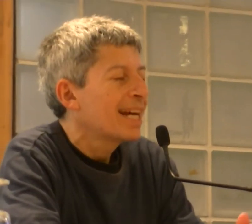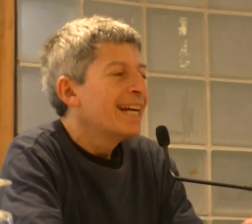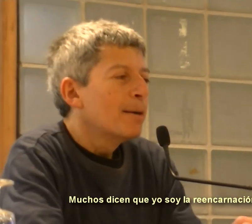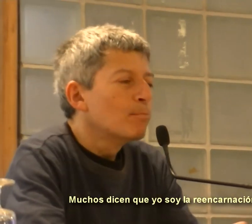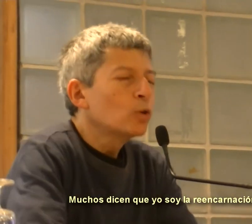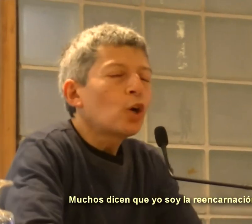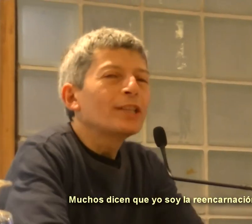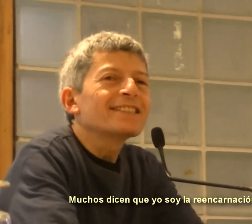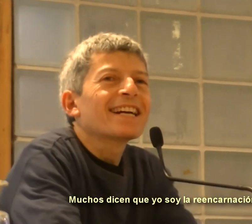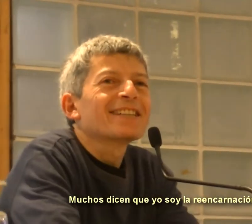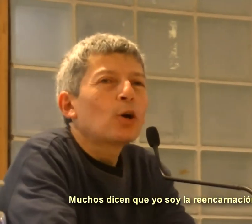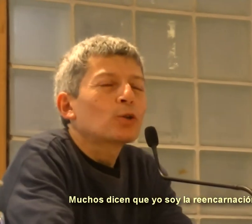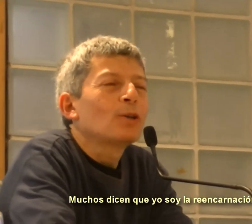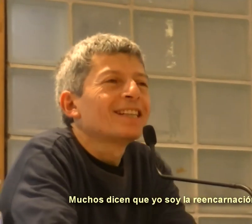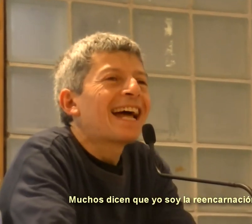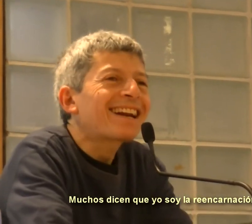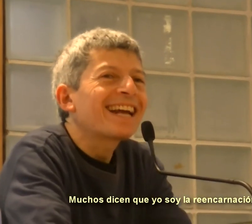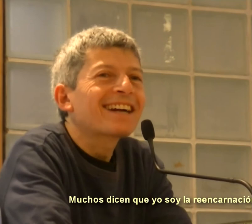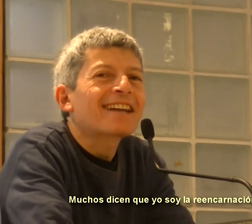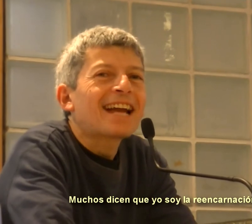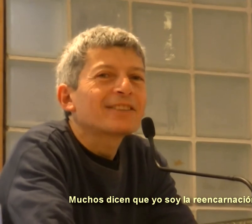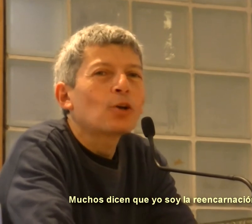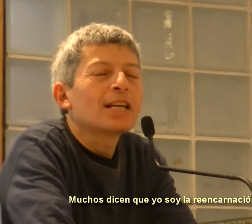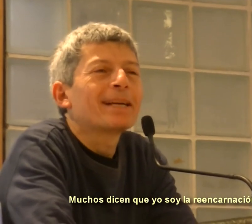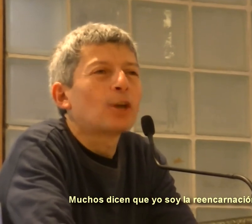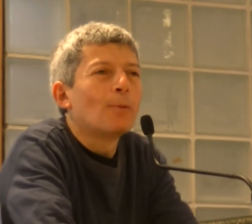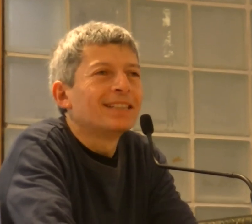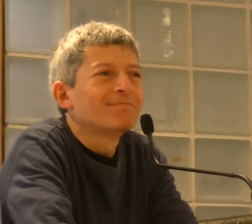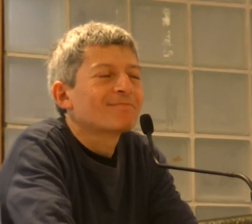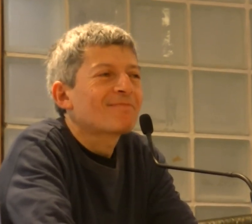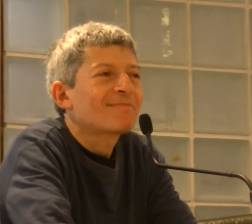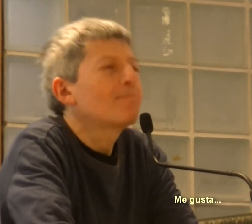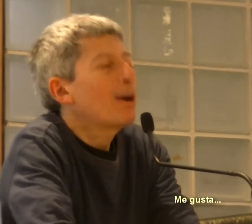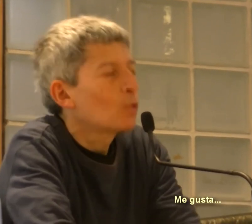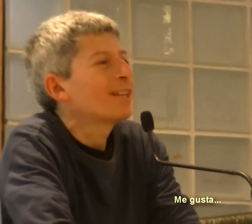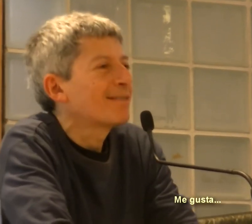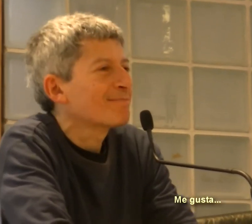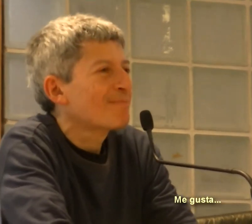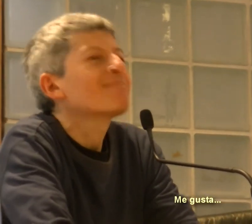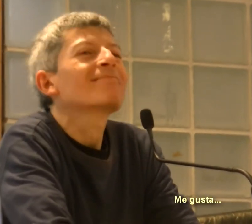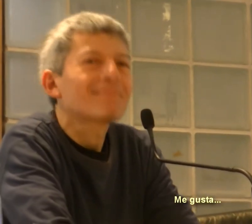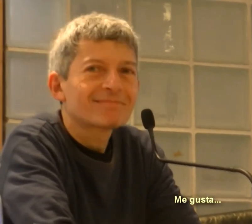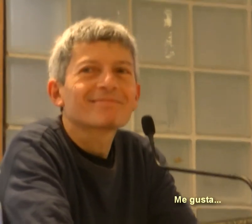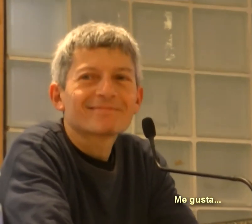también. Muchos dicen que yo soy la reencarnación de Beethoven.